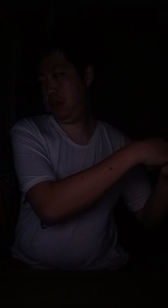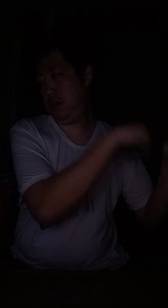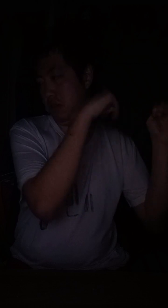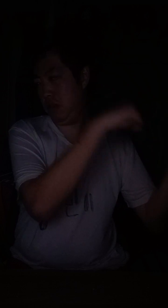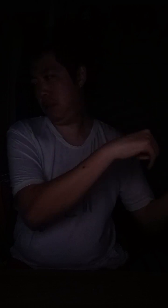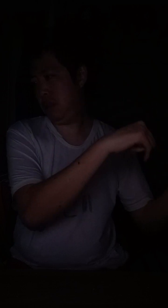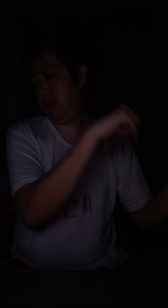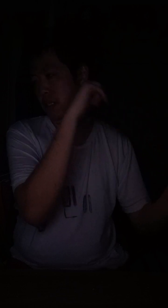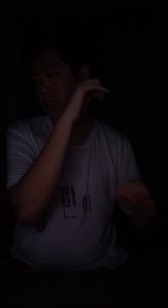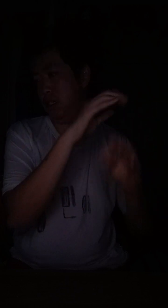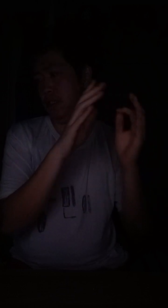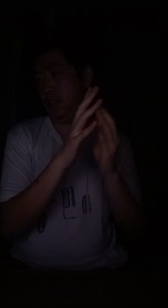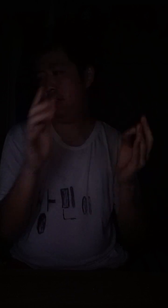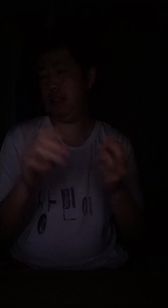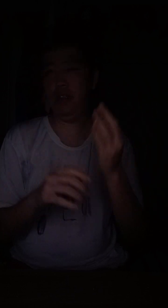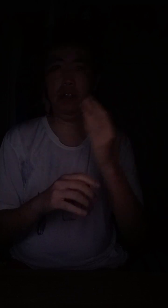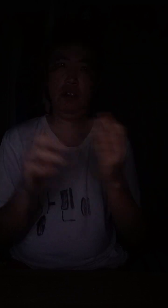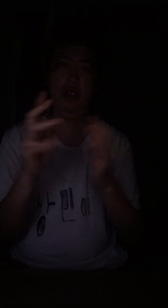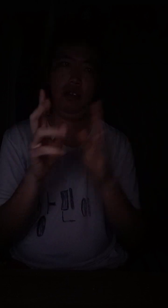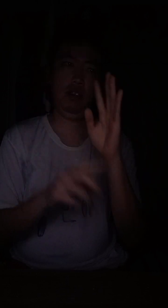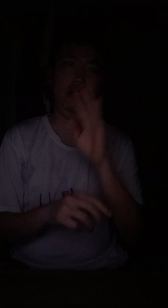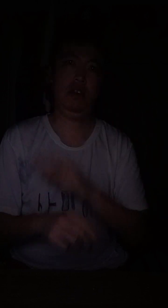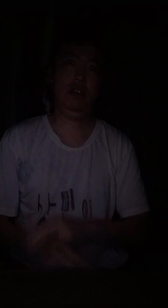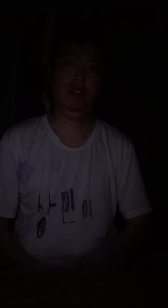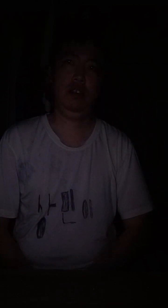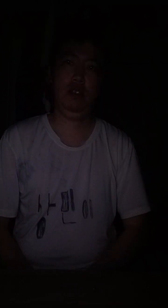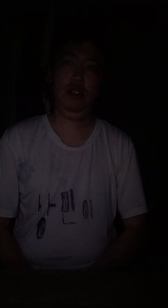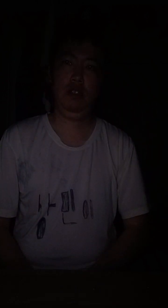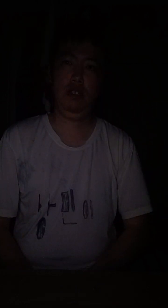안을 야당 주도로 통과시켰습니다. SBS 김기태입니다.